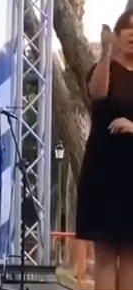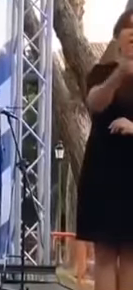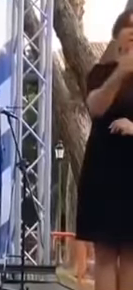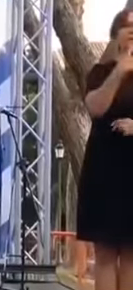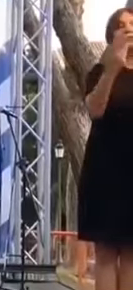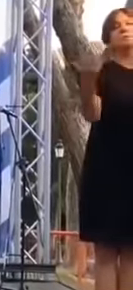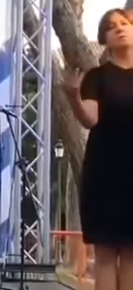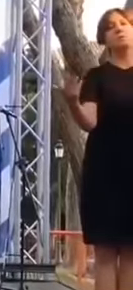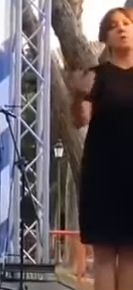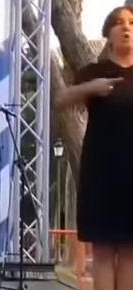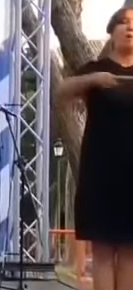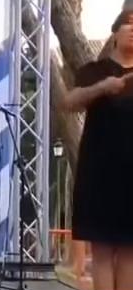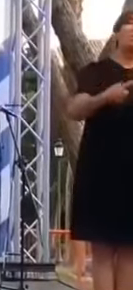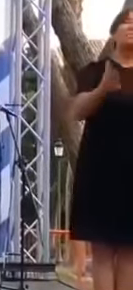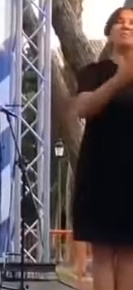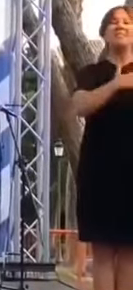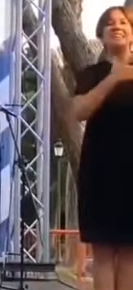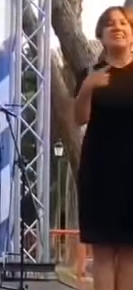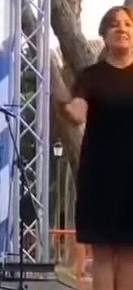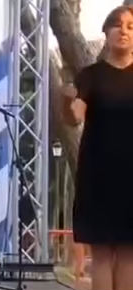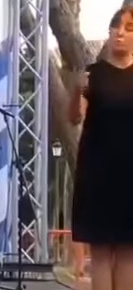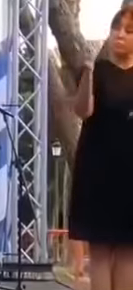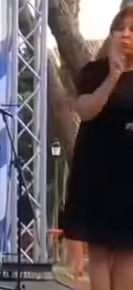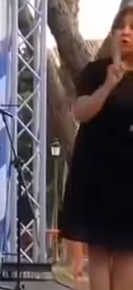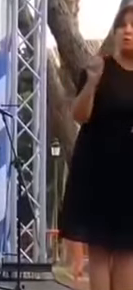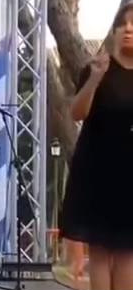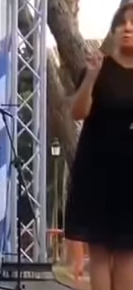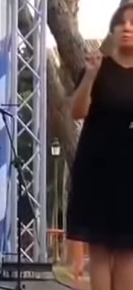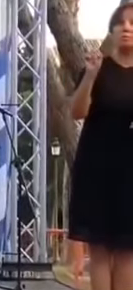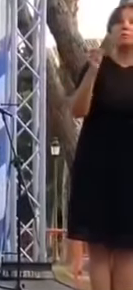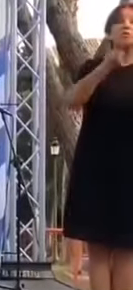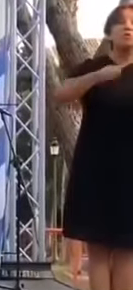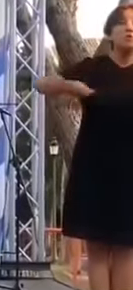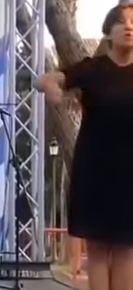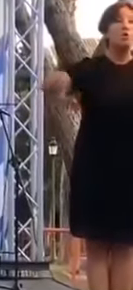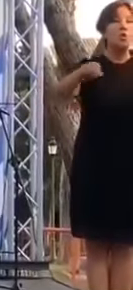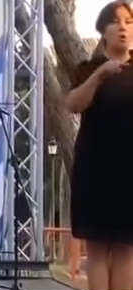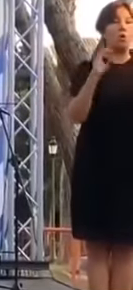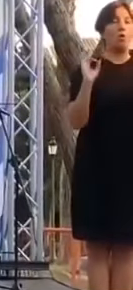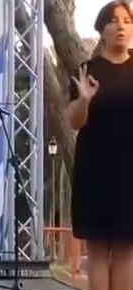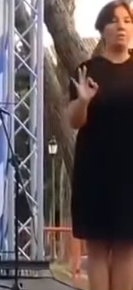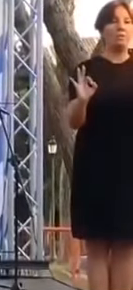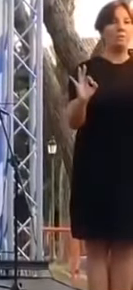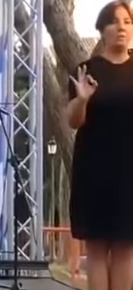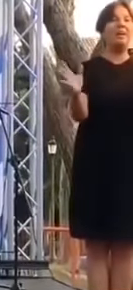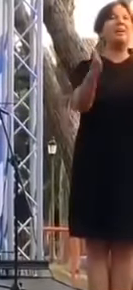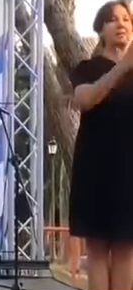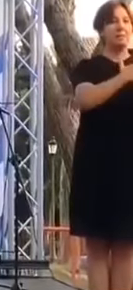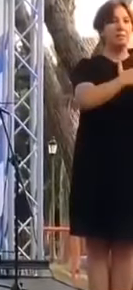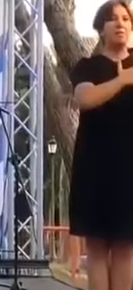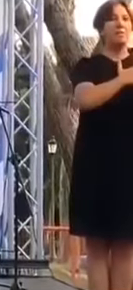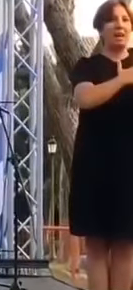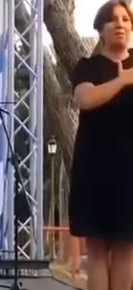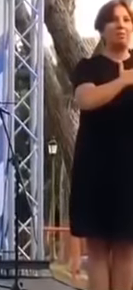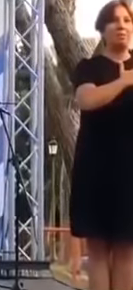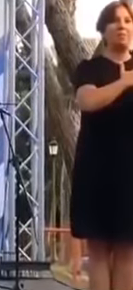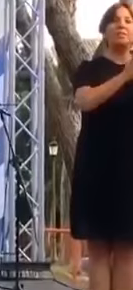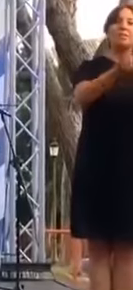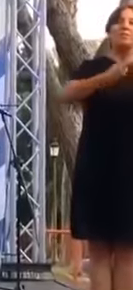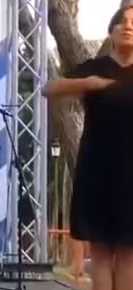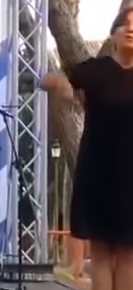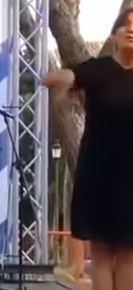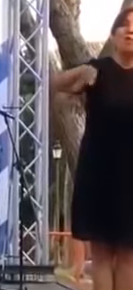quelli che dicono opposizione irresponsabile. No, siamo stati noi quelli responsabili,